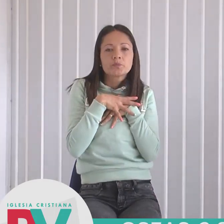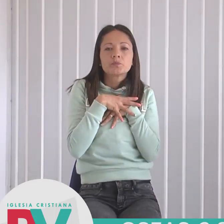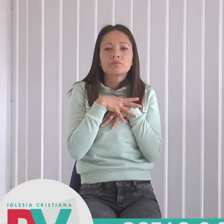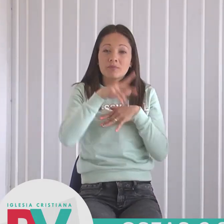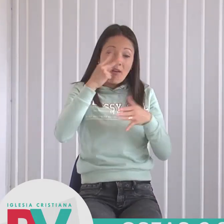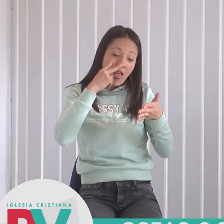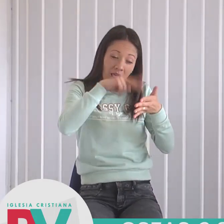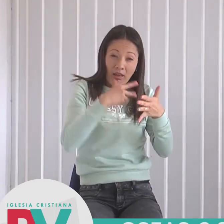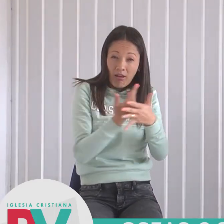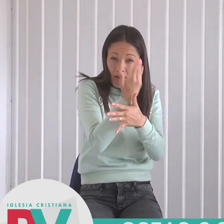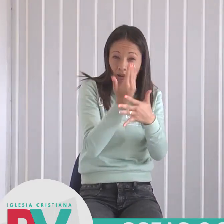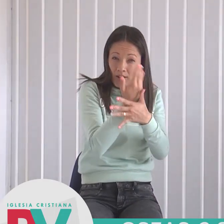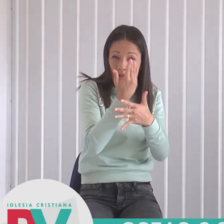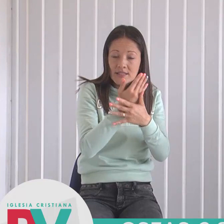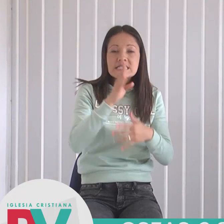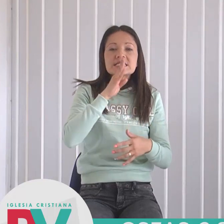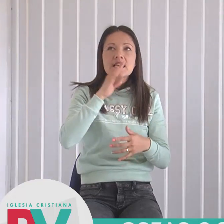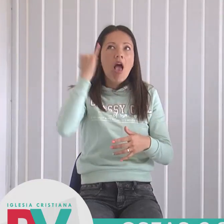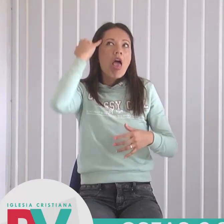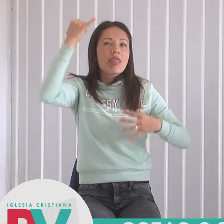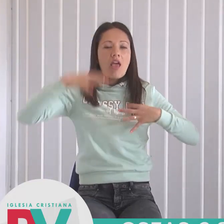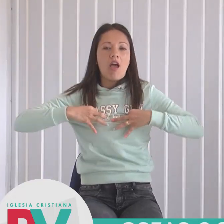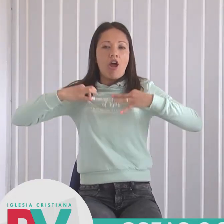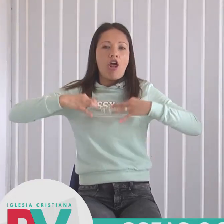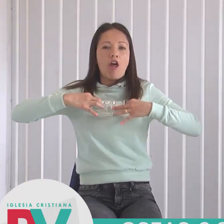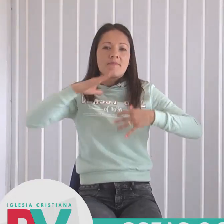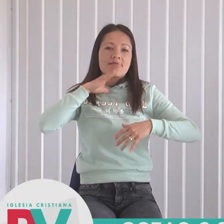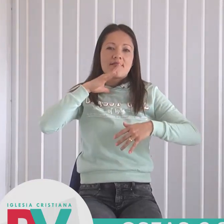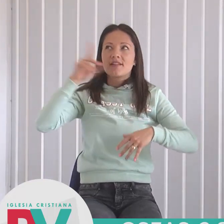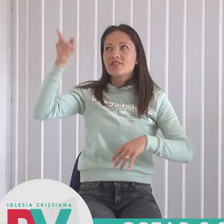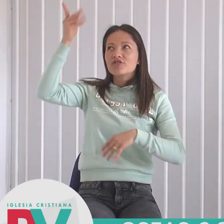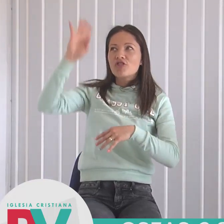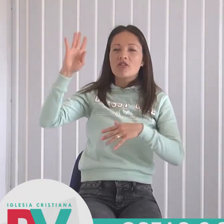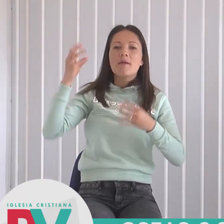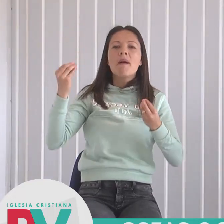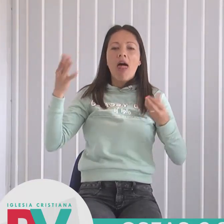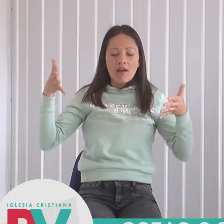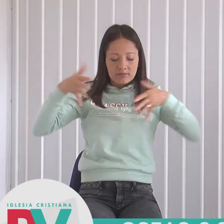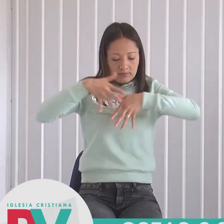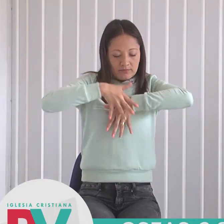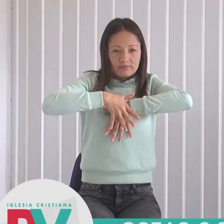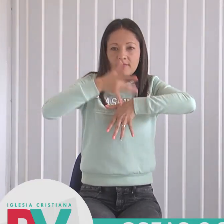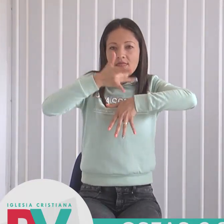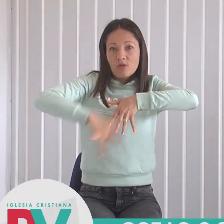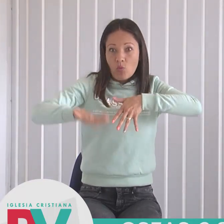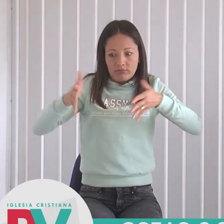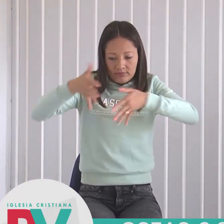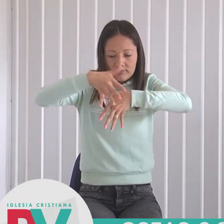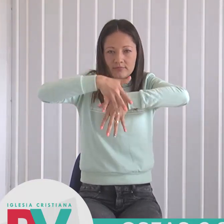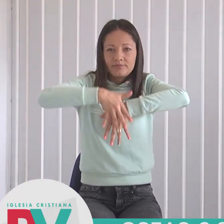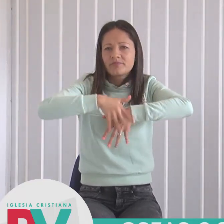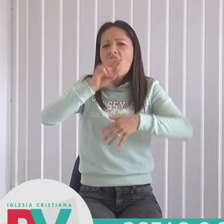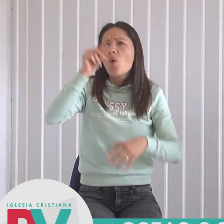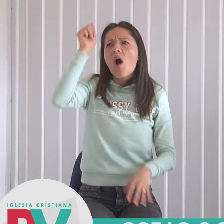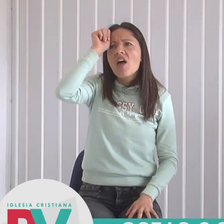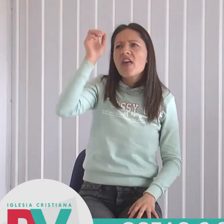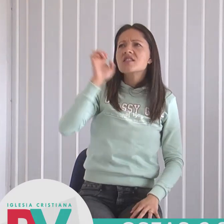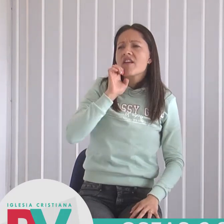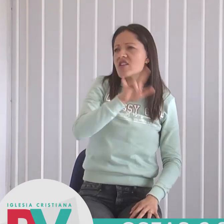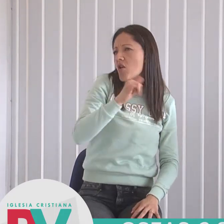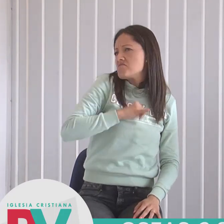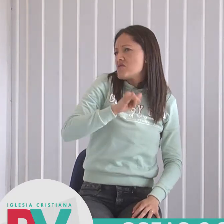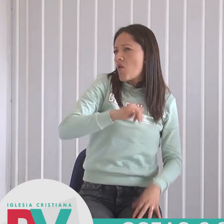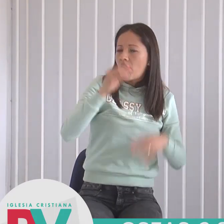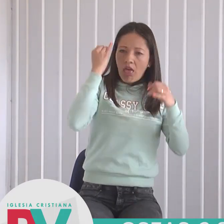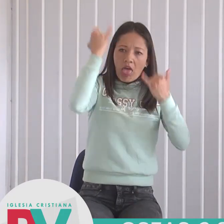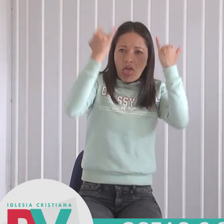si usted lee Génesis se dará cuenta que quien creó la ropa que cubre la desnudez fue Dios. No, Adán y Eva se cubrieron antes,